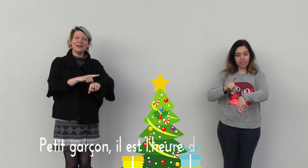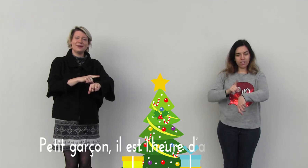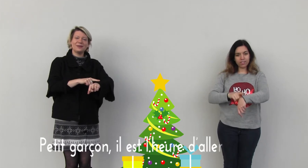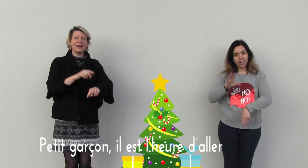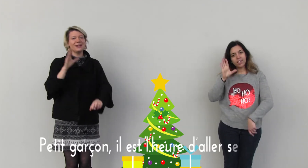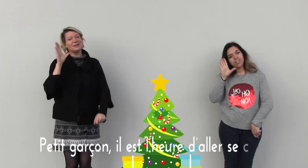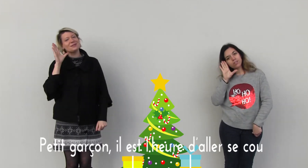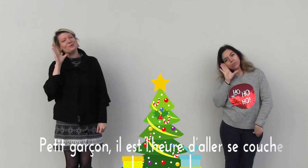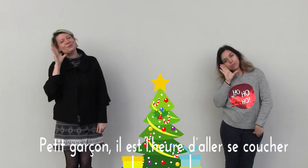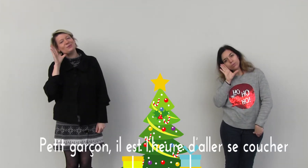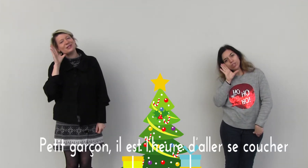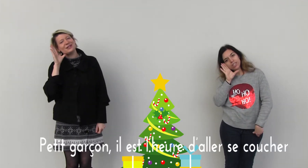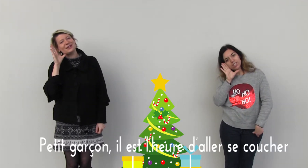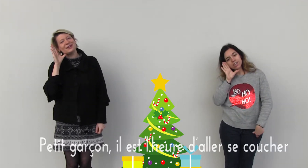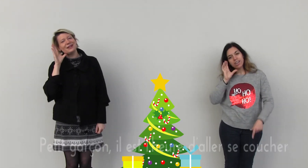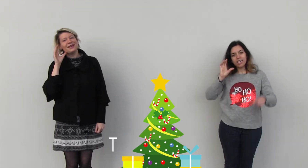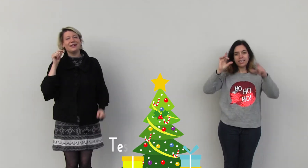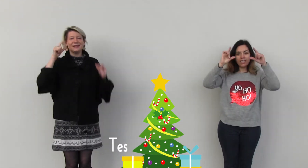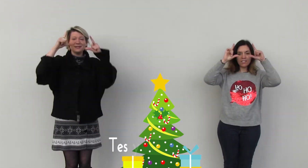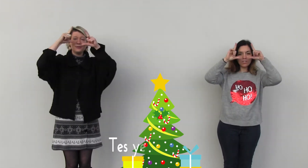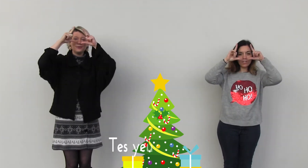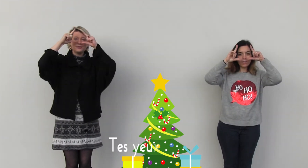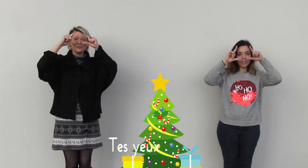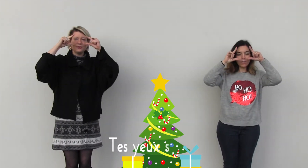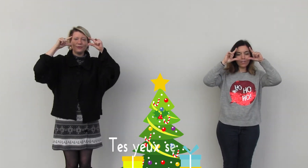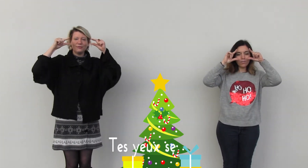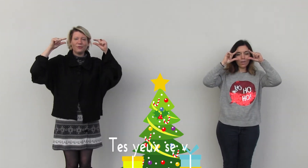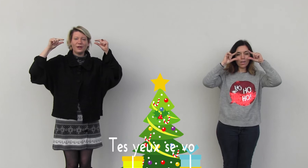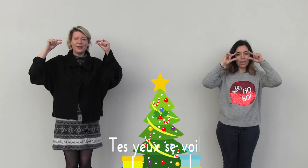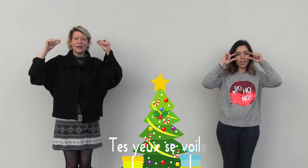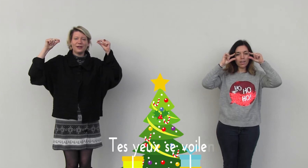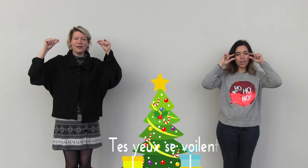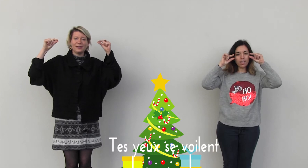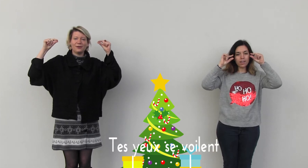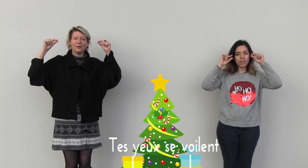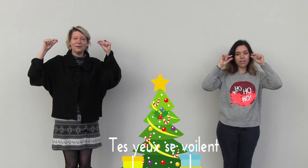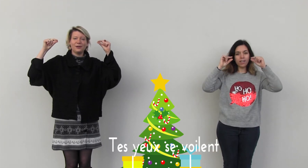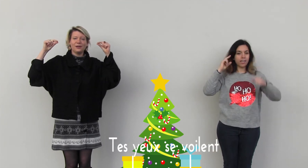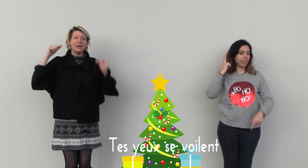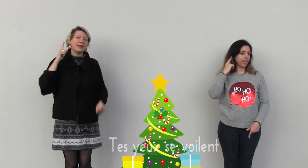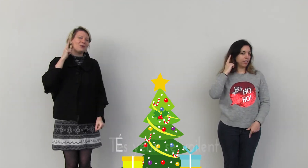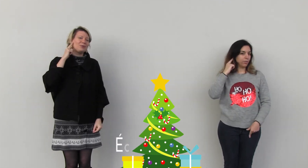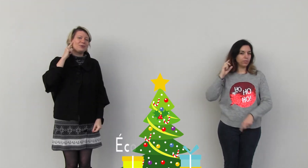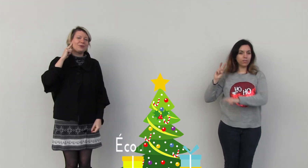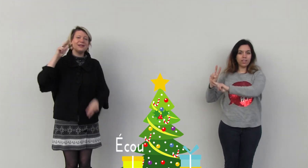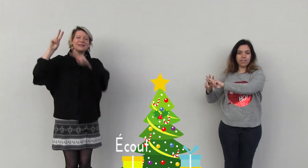l'heure d'aller se coucher Tes yeux se voilent, écoutent les